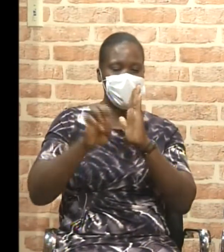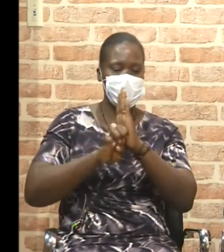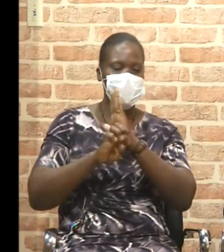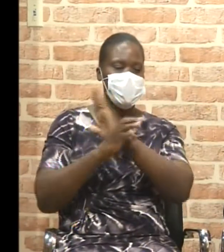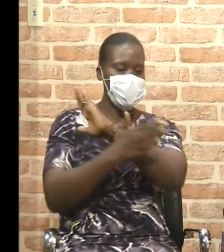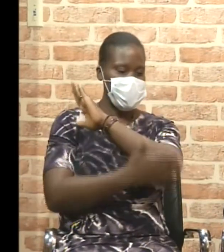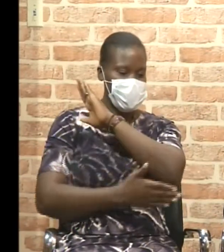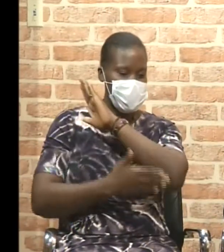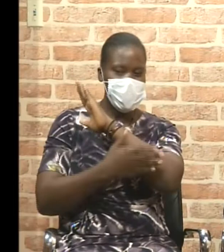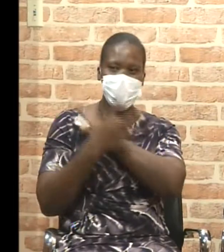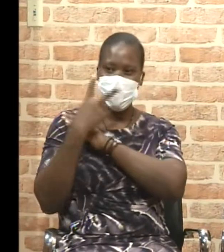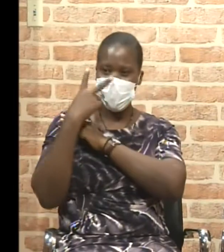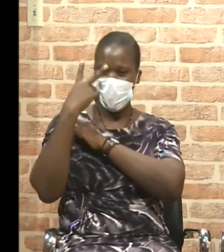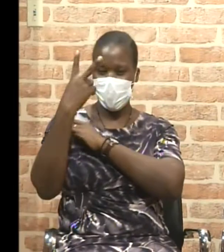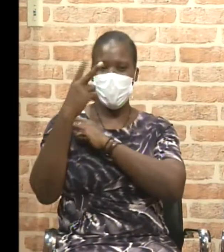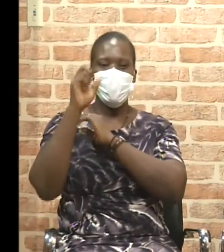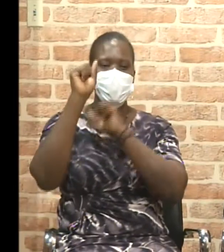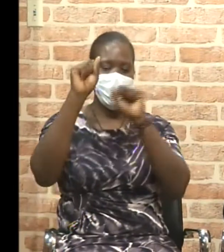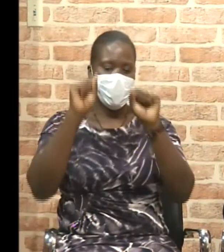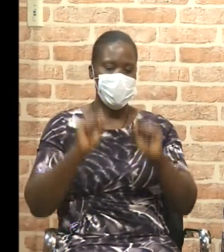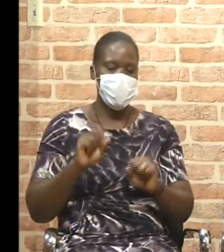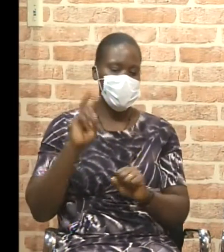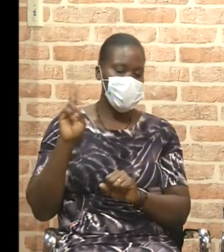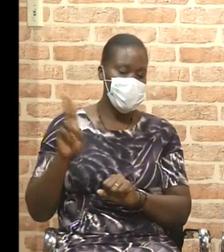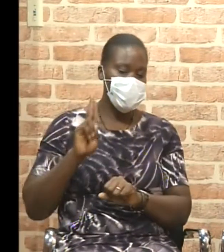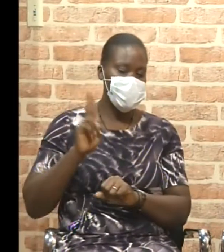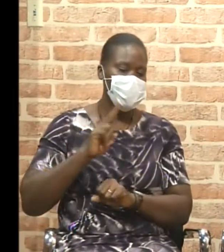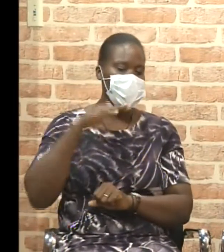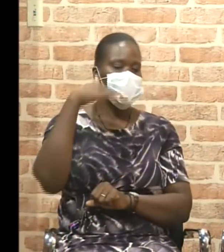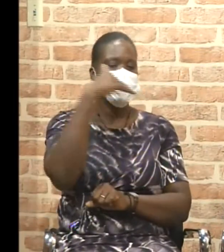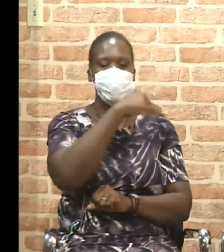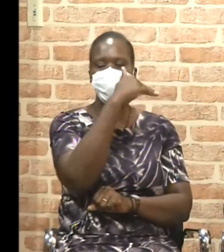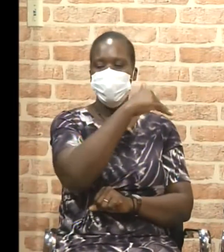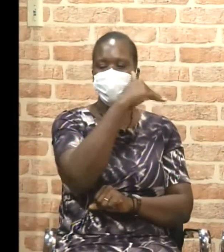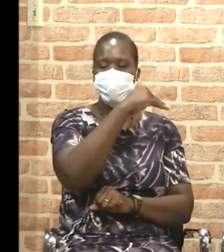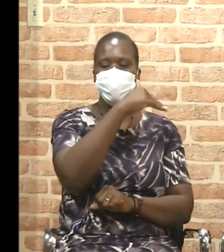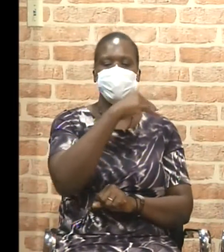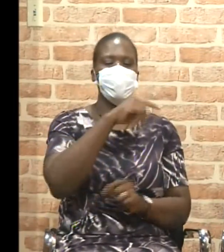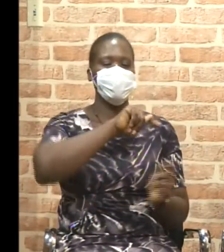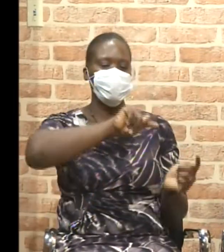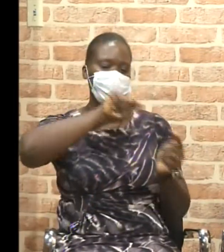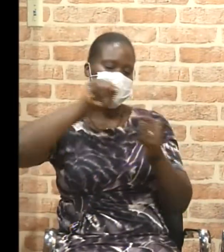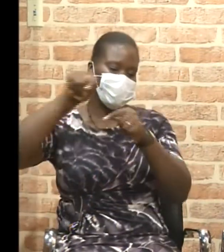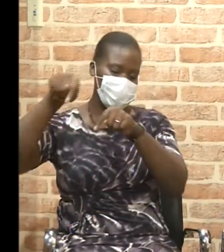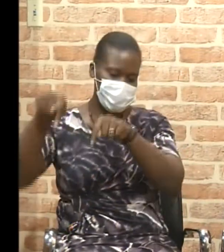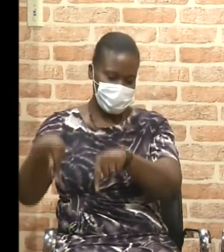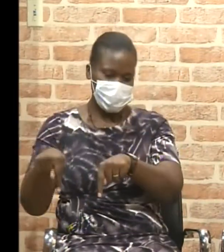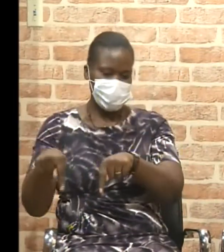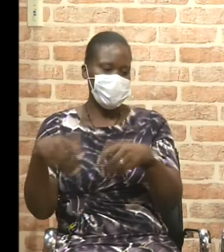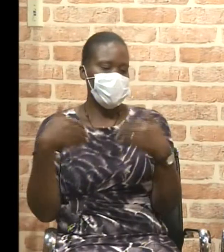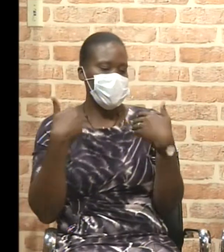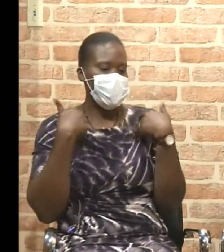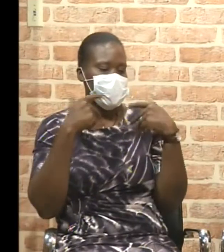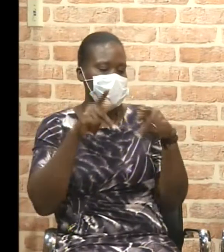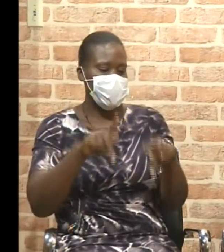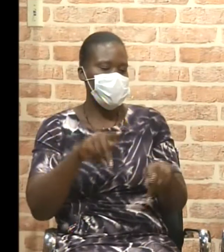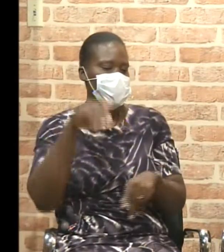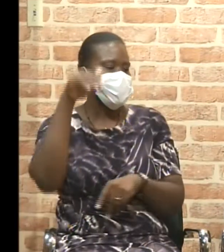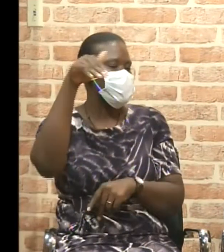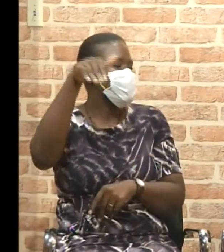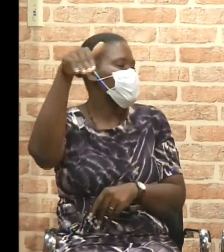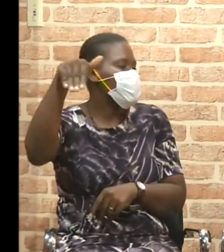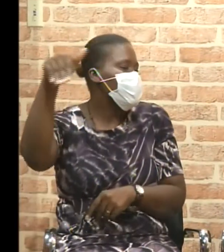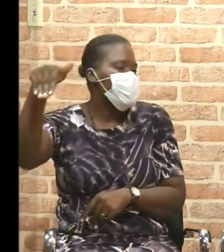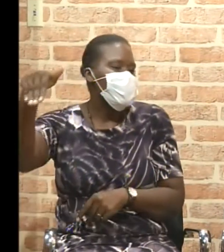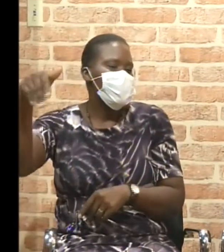ouais nous nous cas utile nation li rele nous et que nous venir. Nous pas faire réticence. Il y a deux monde là je dis après Léo pour venir bail coûte mais à